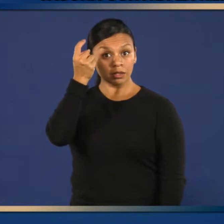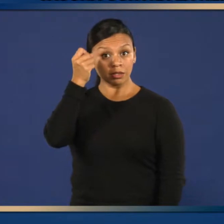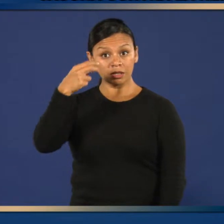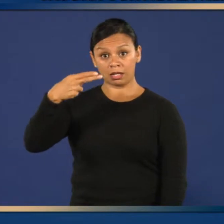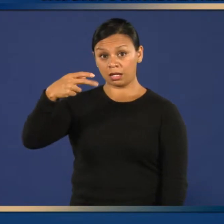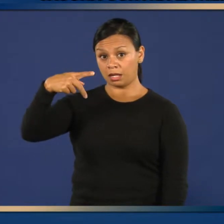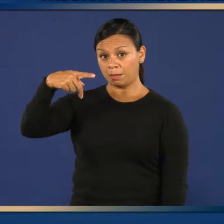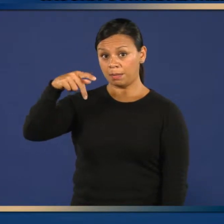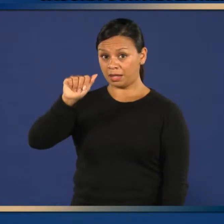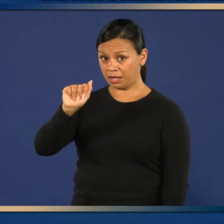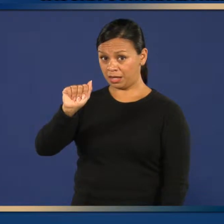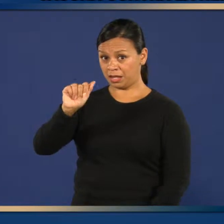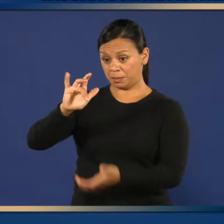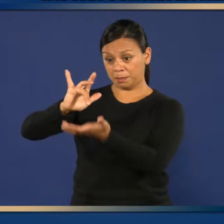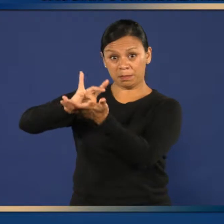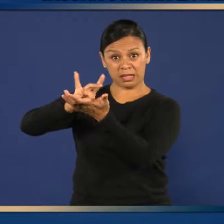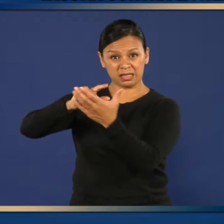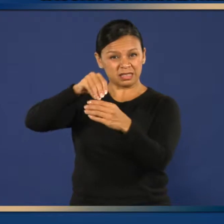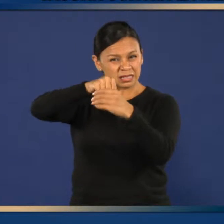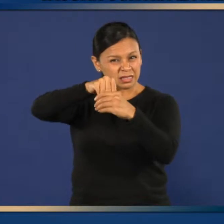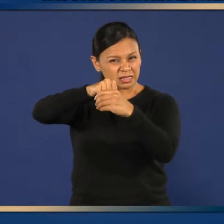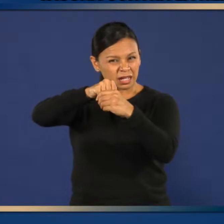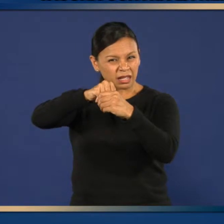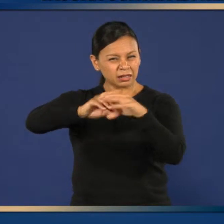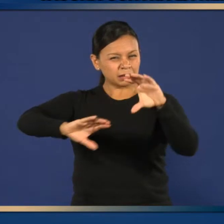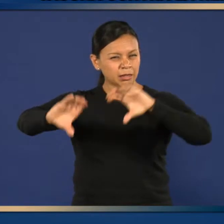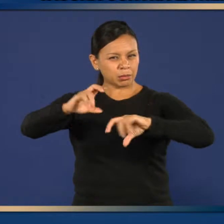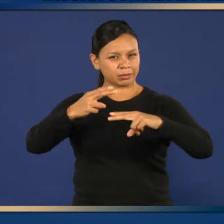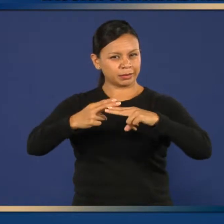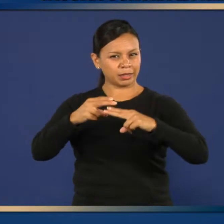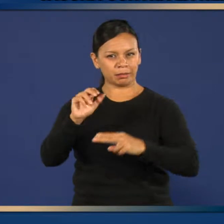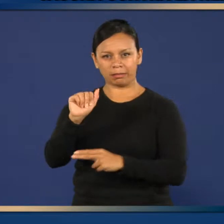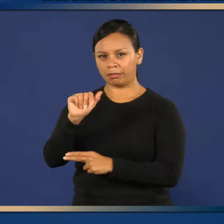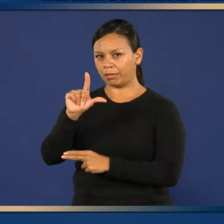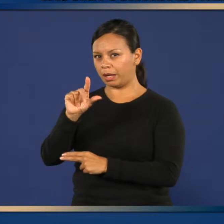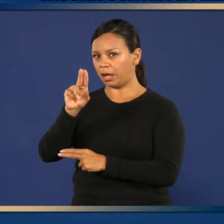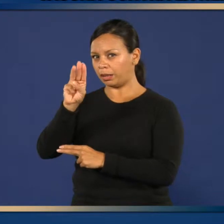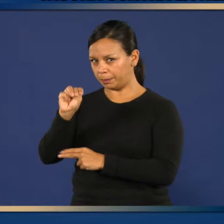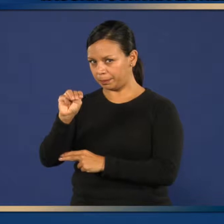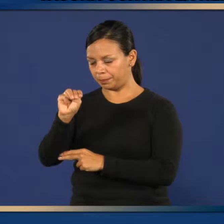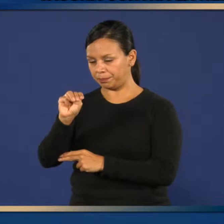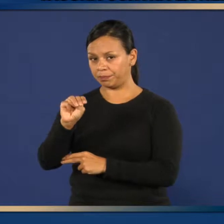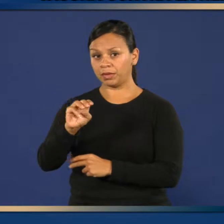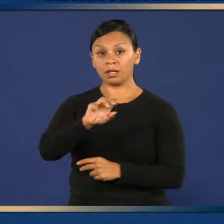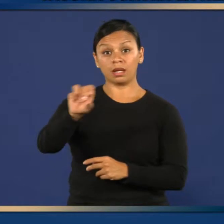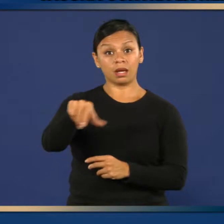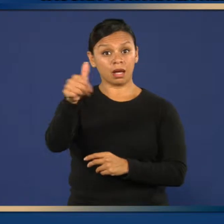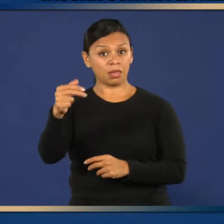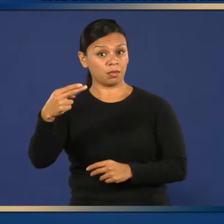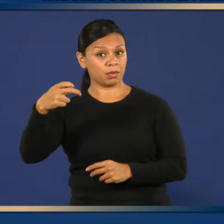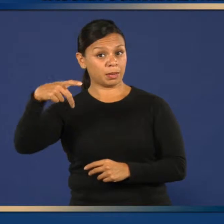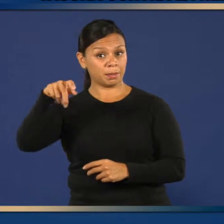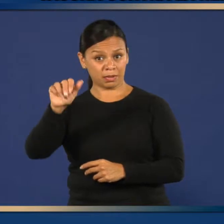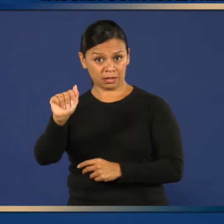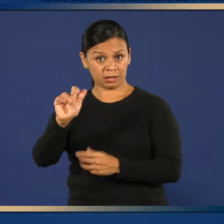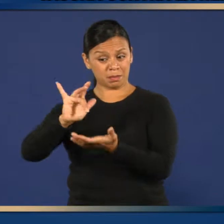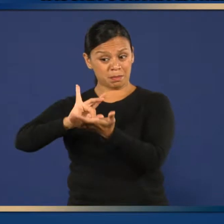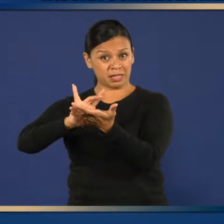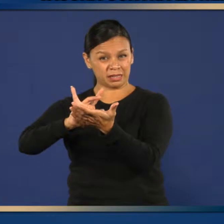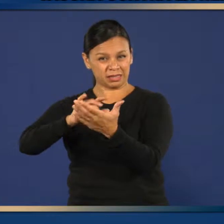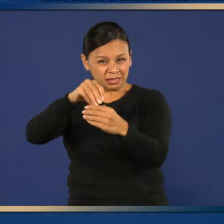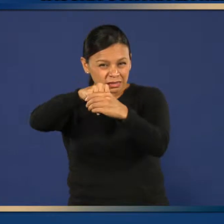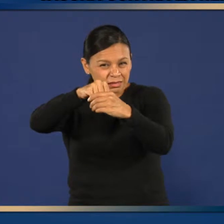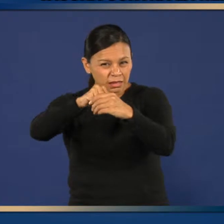todas las vacunas contra la hepatitis contienen alumbre y algunas contienen dos que no